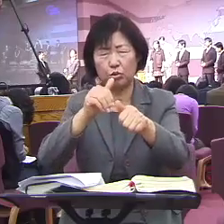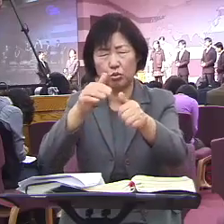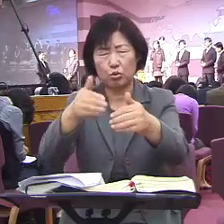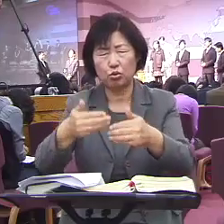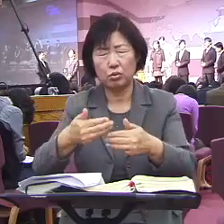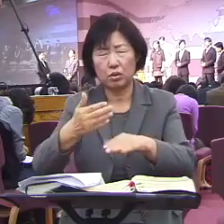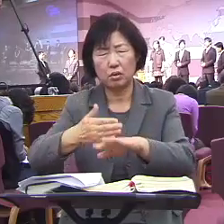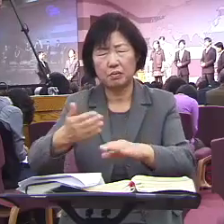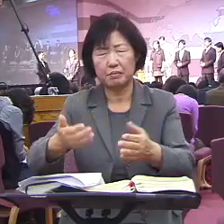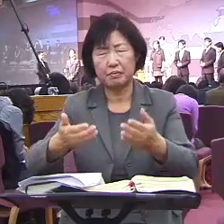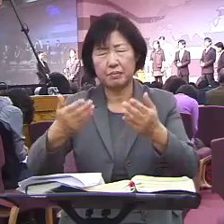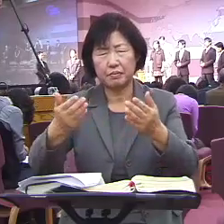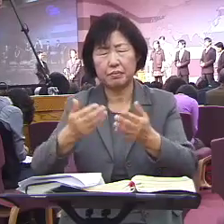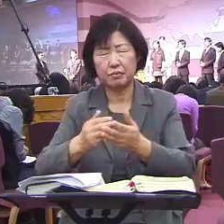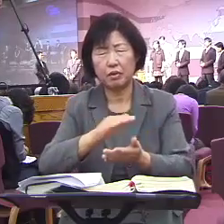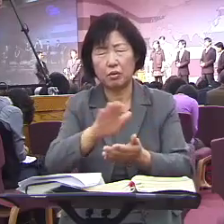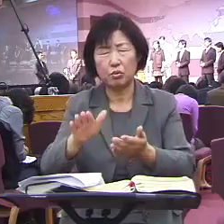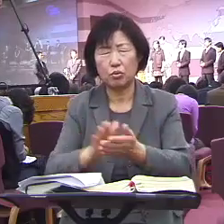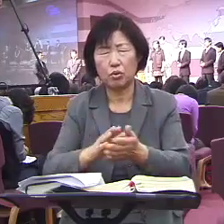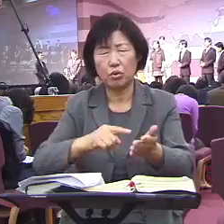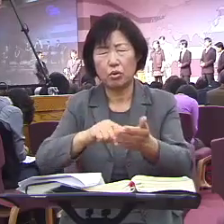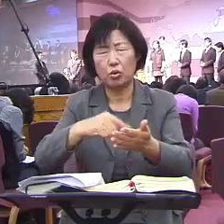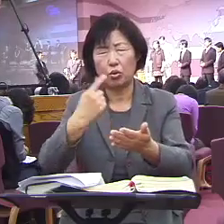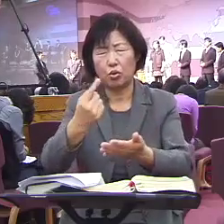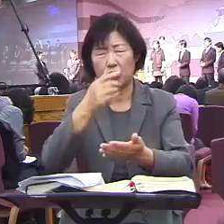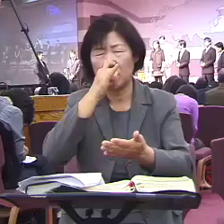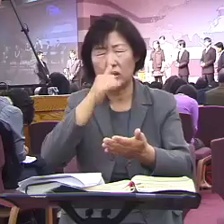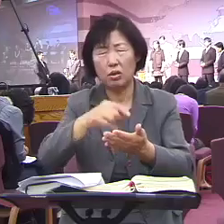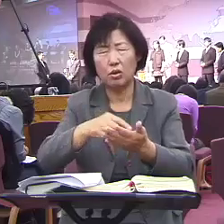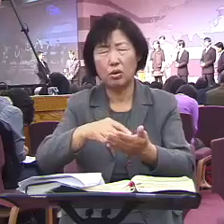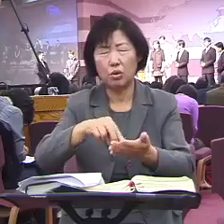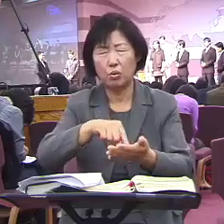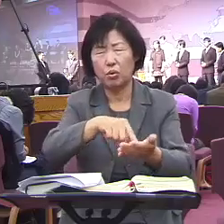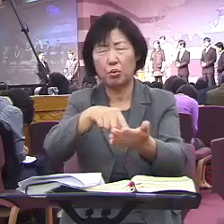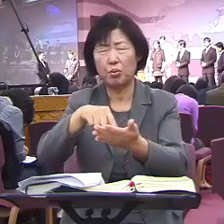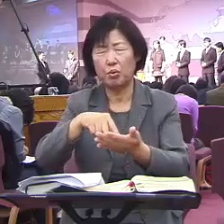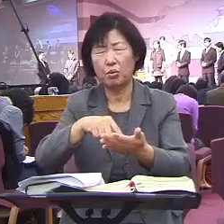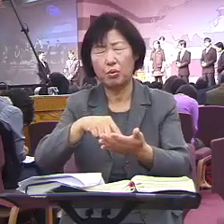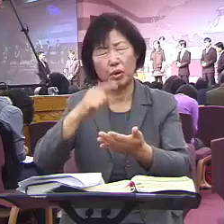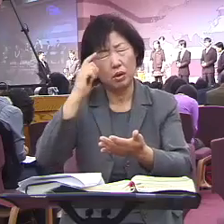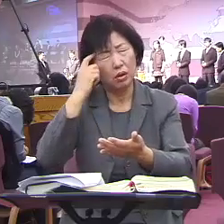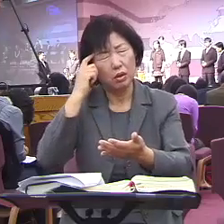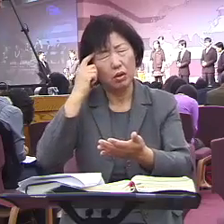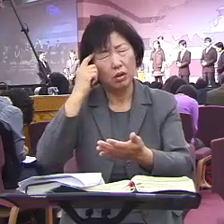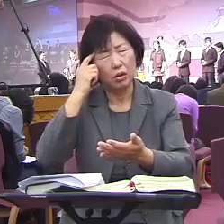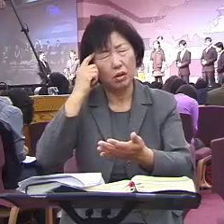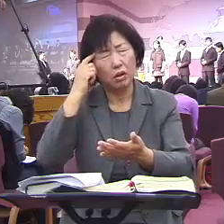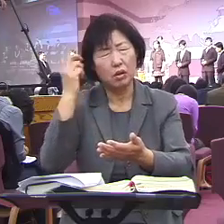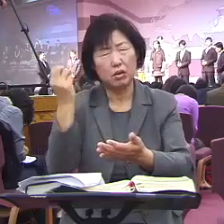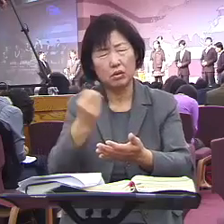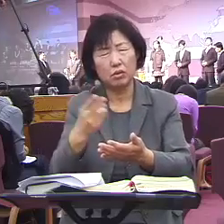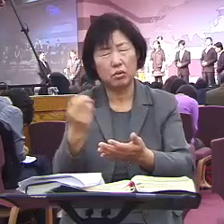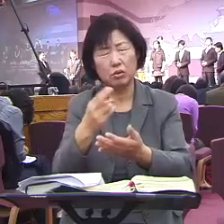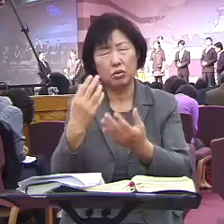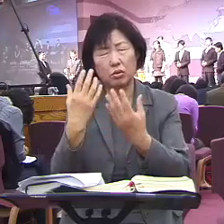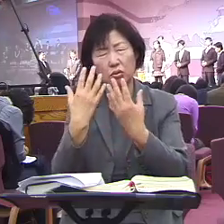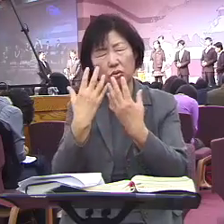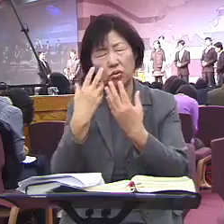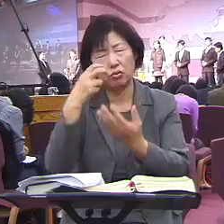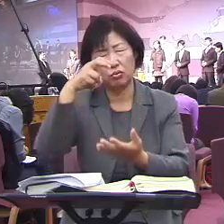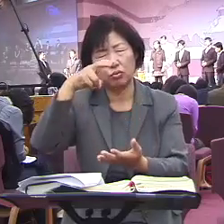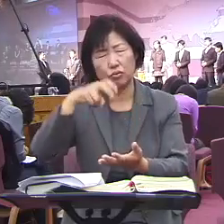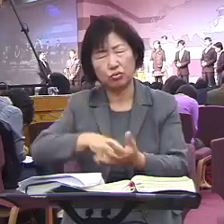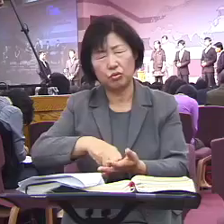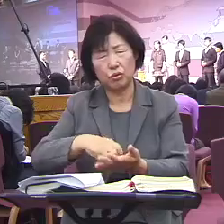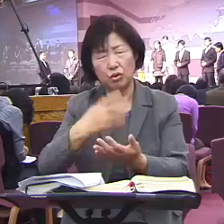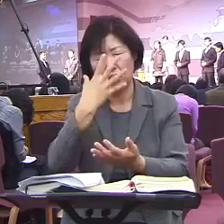불러주심을 감사합니다. 우리가 홀로 있구나 외롭구나 생각하기 때문에 자꾸 주저앉고 우울증에 빠지는